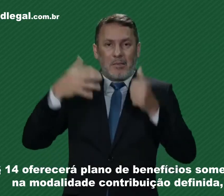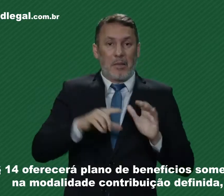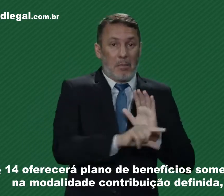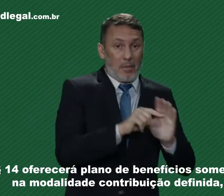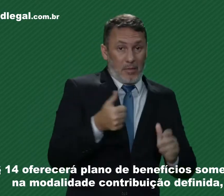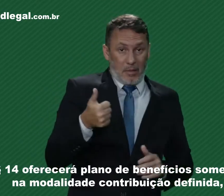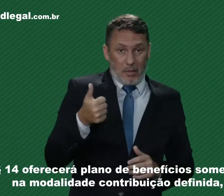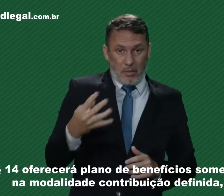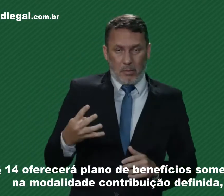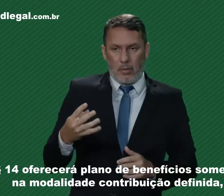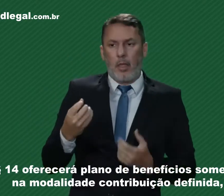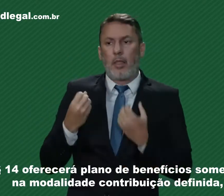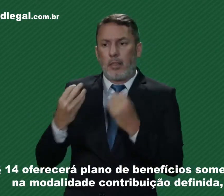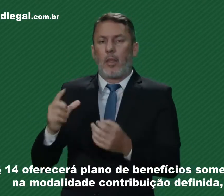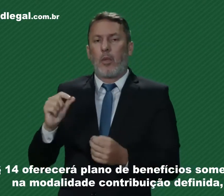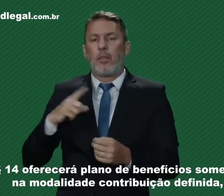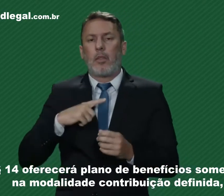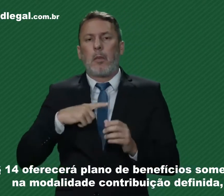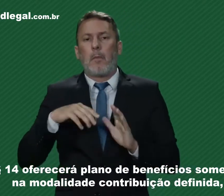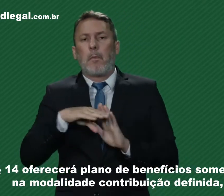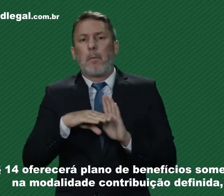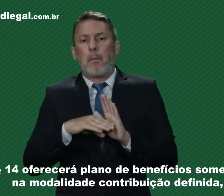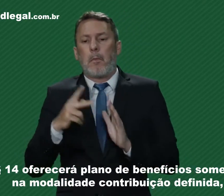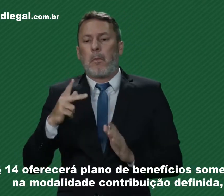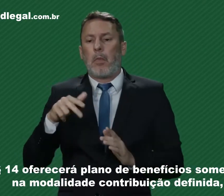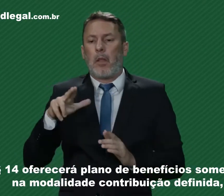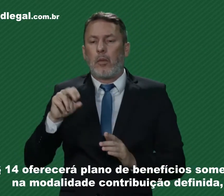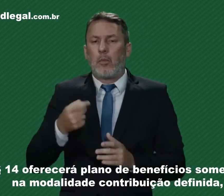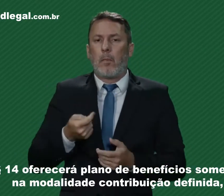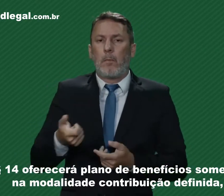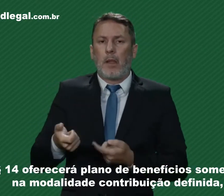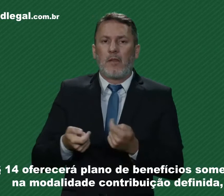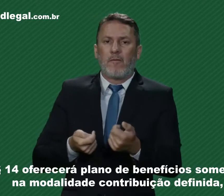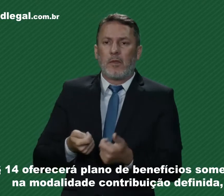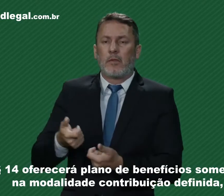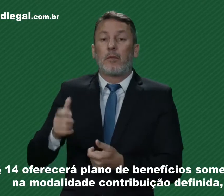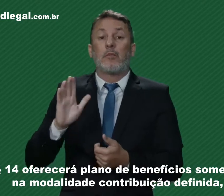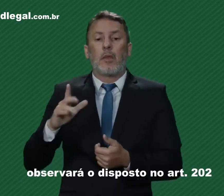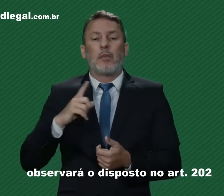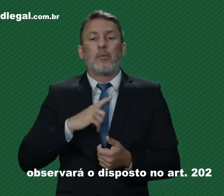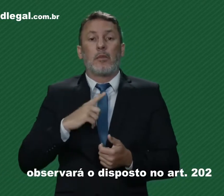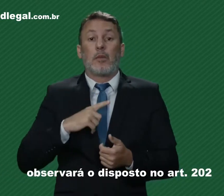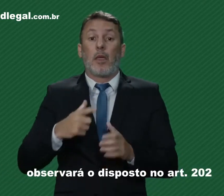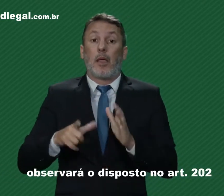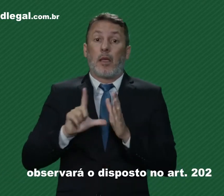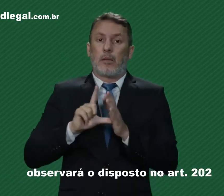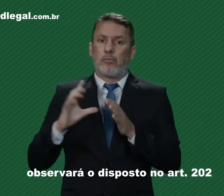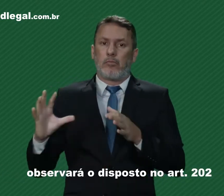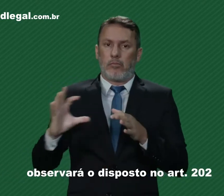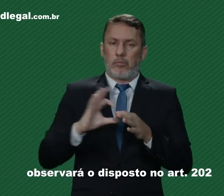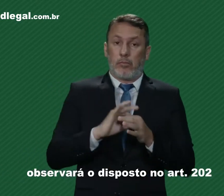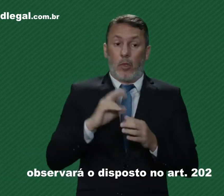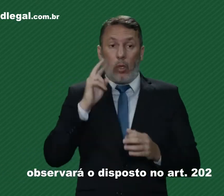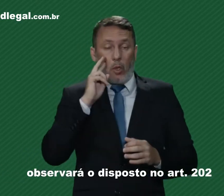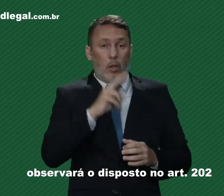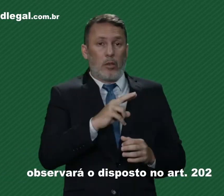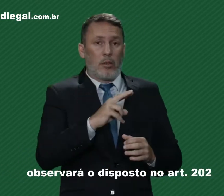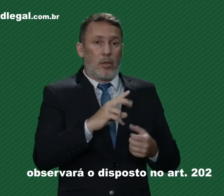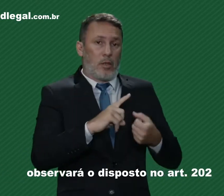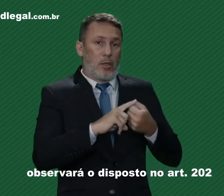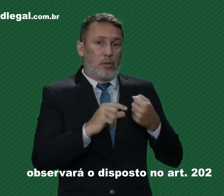14 oferecerá plano de benefícios somente na modalidade de contribuição definida, observará o disposto no